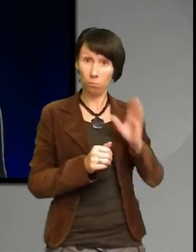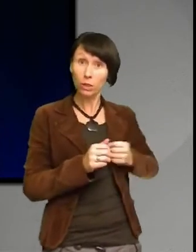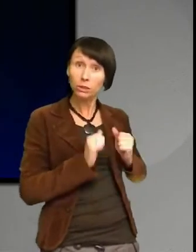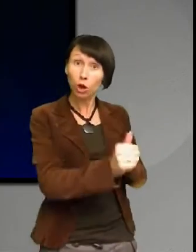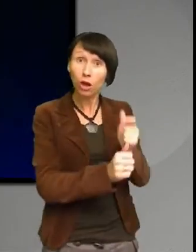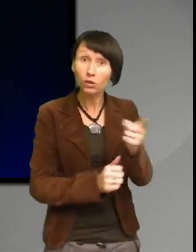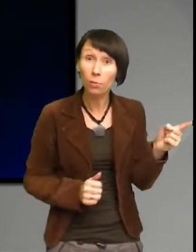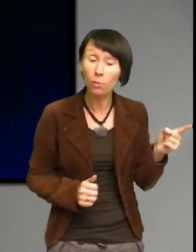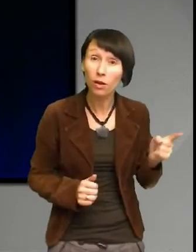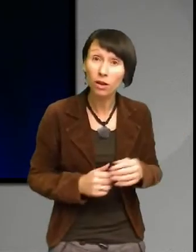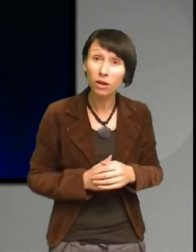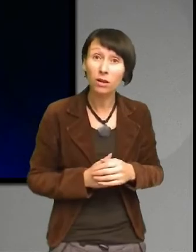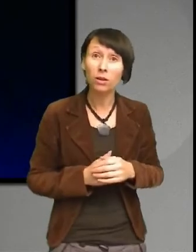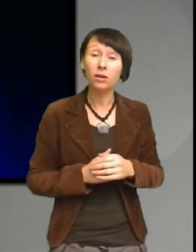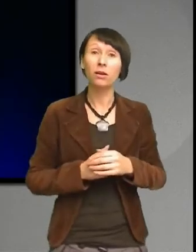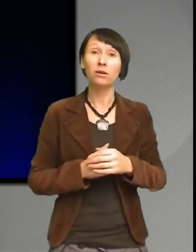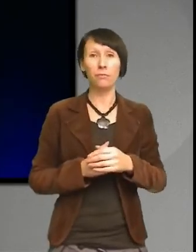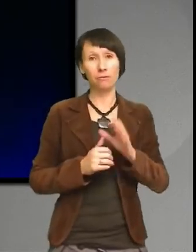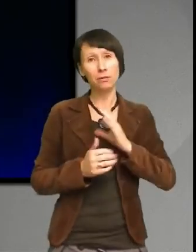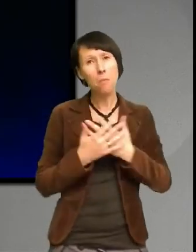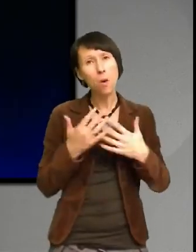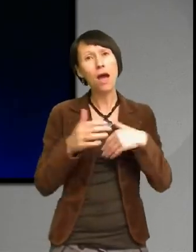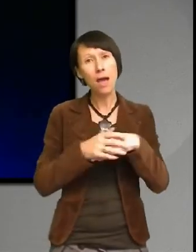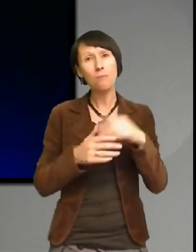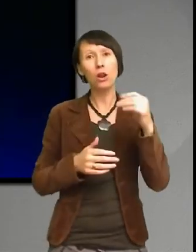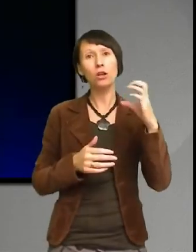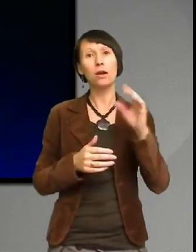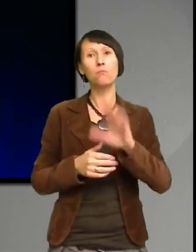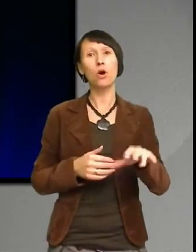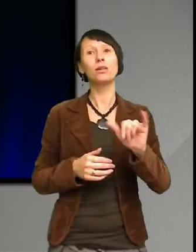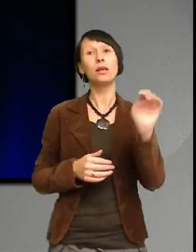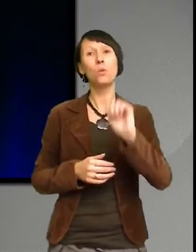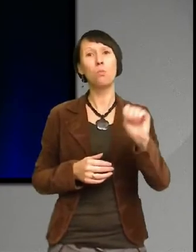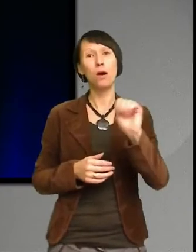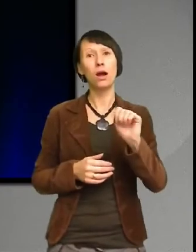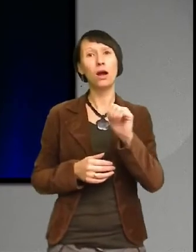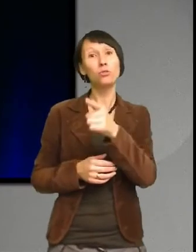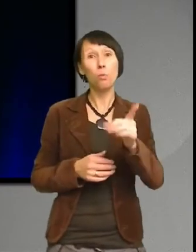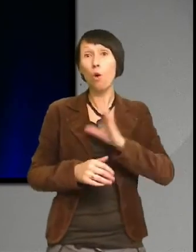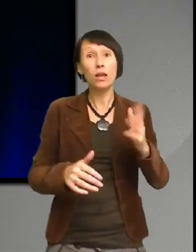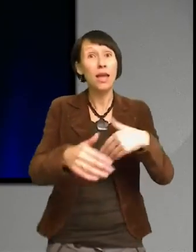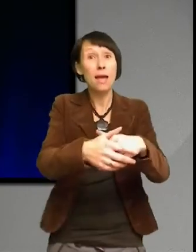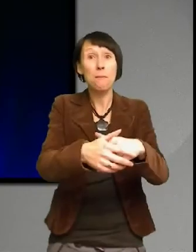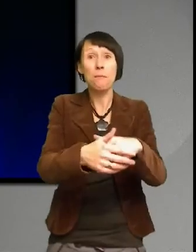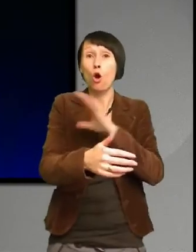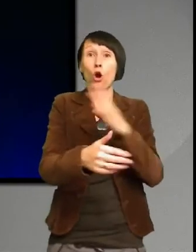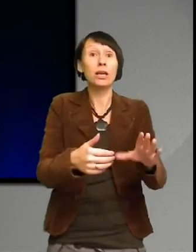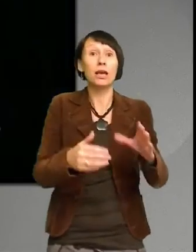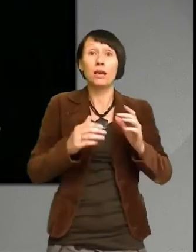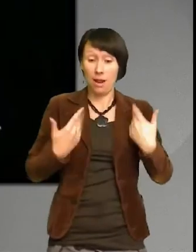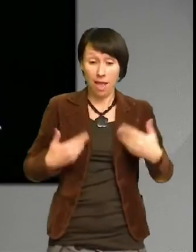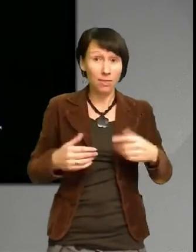Och det finns hemlösa barn i Europa som fröser ihjäl på att de inte har kläder som värmer dem nog.